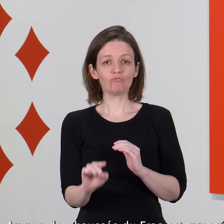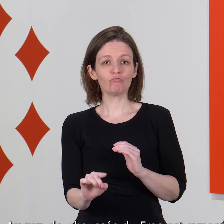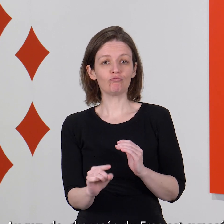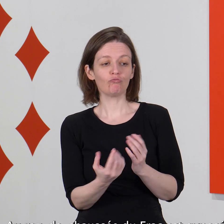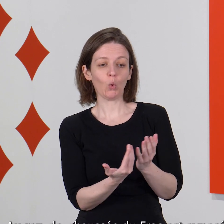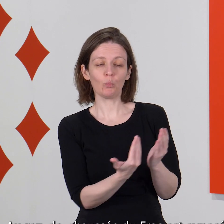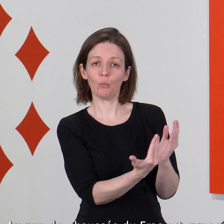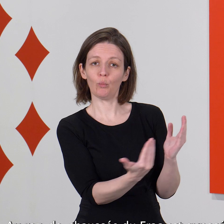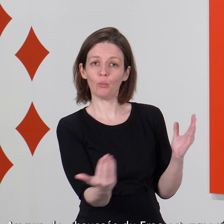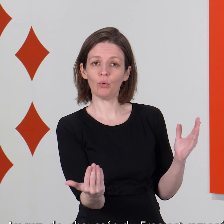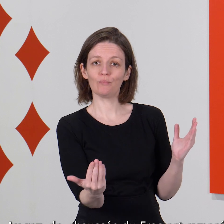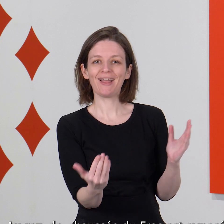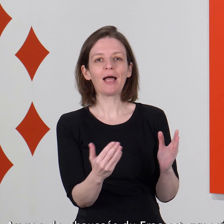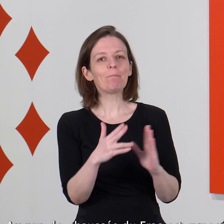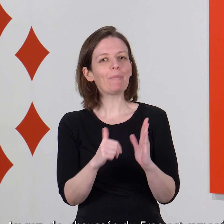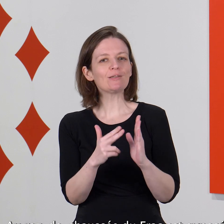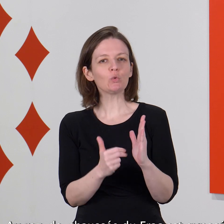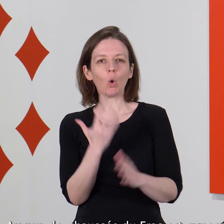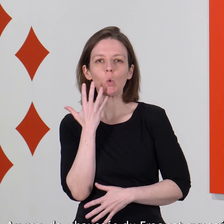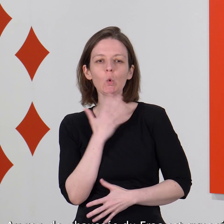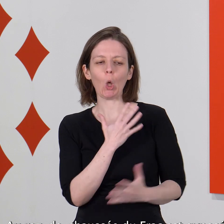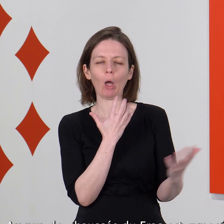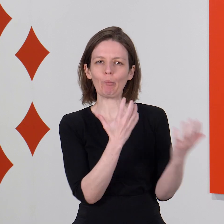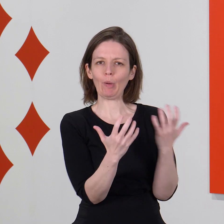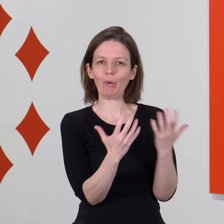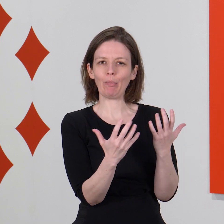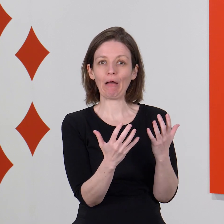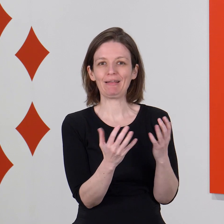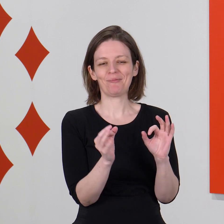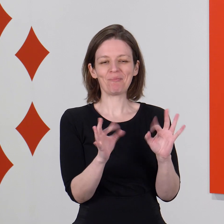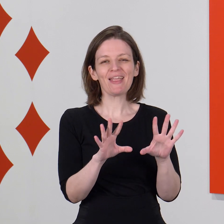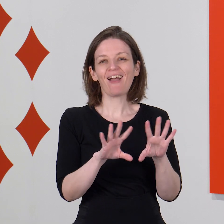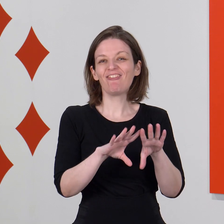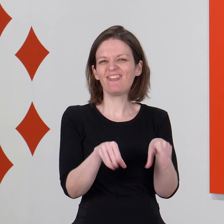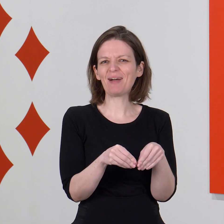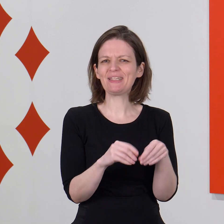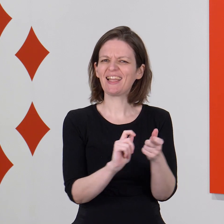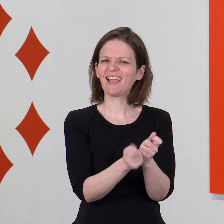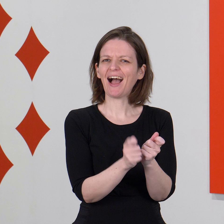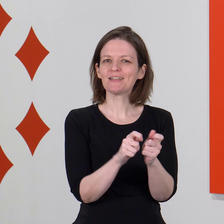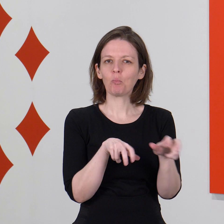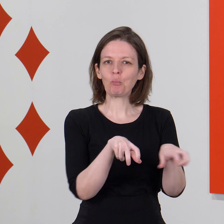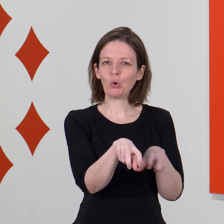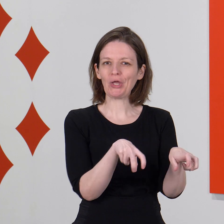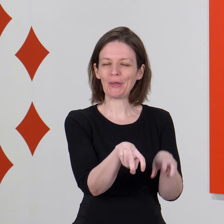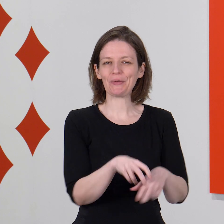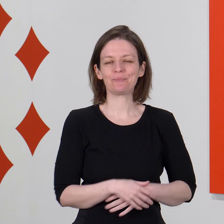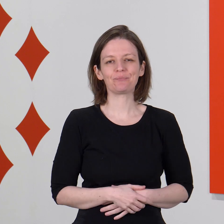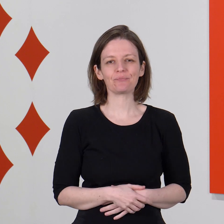est exposé un ensemble de peintures multicolores, comme une première famille de cartes, ainsi que des